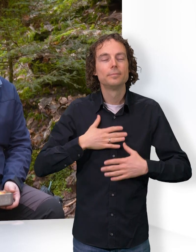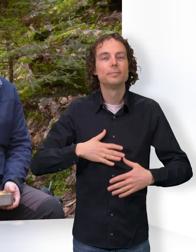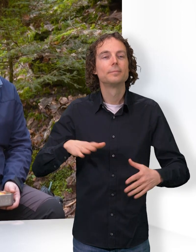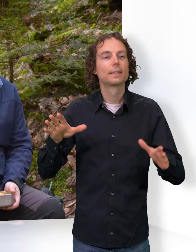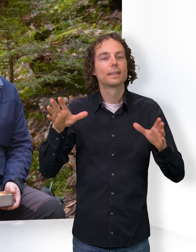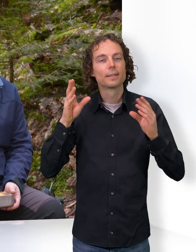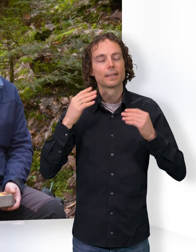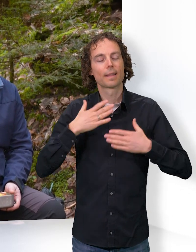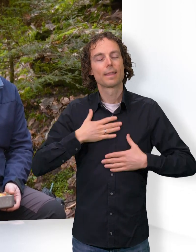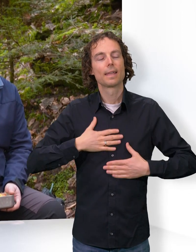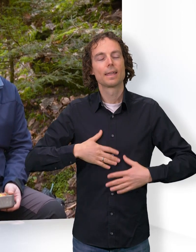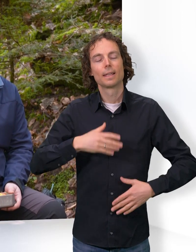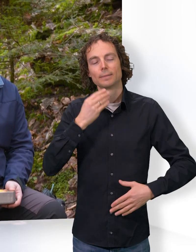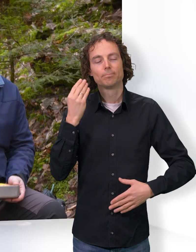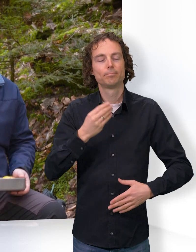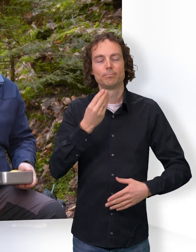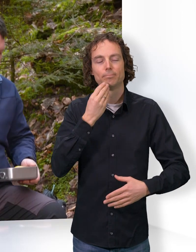und genießen.